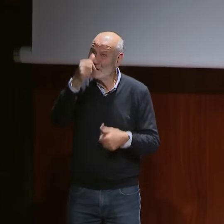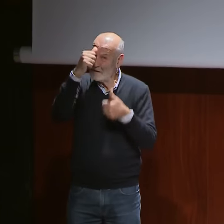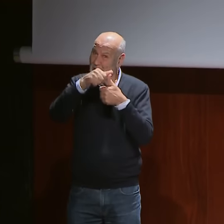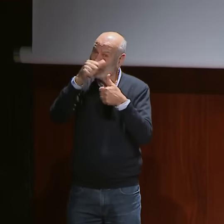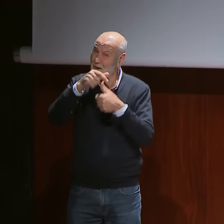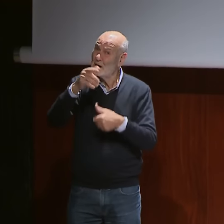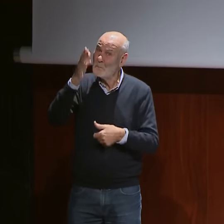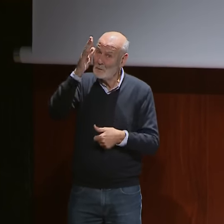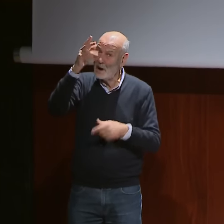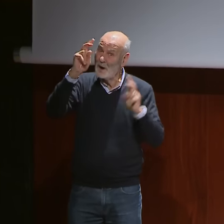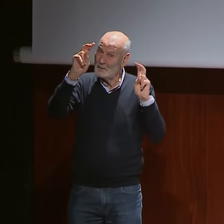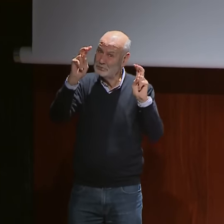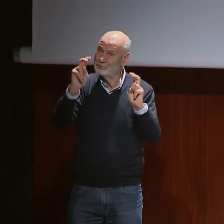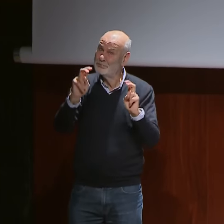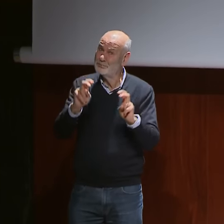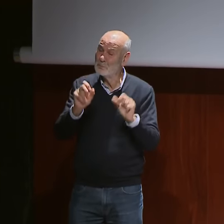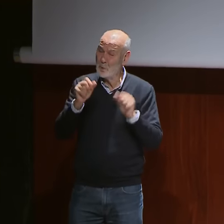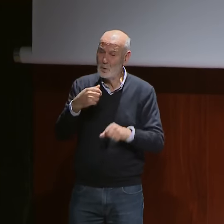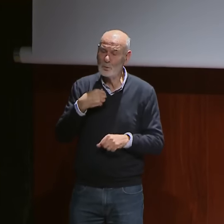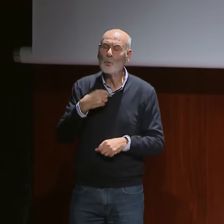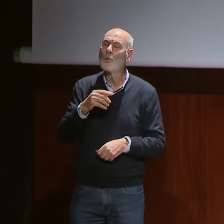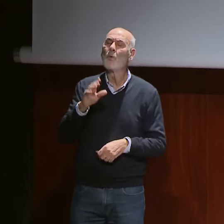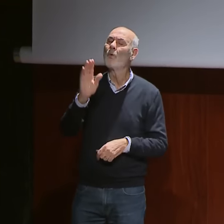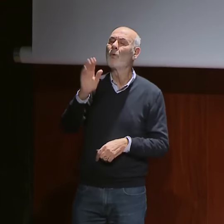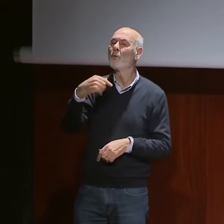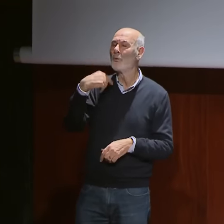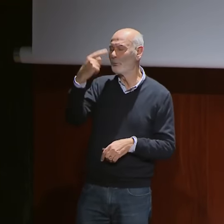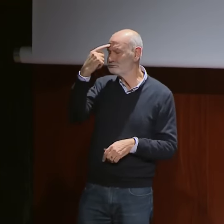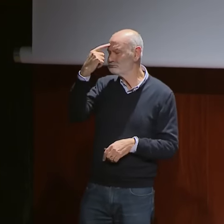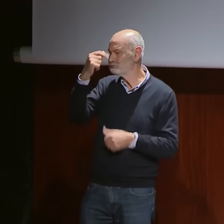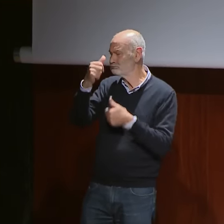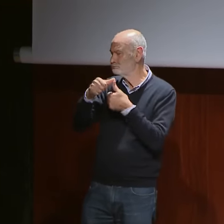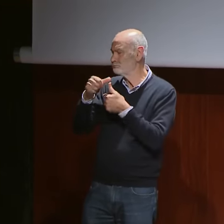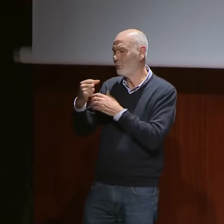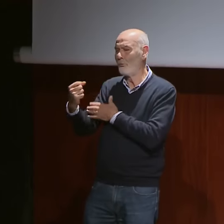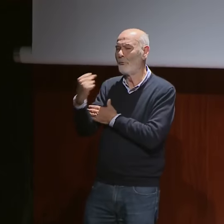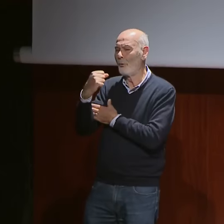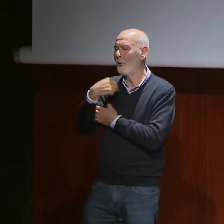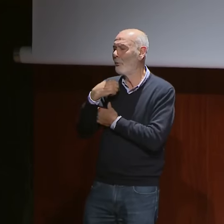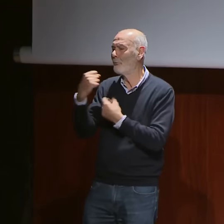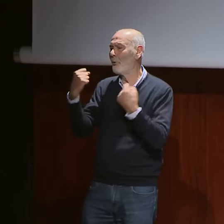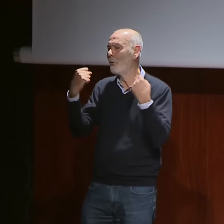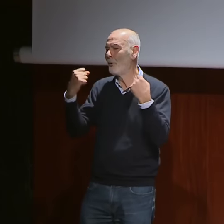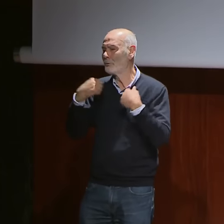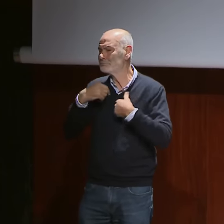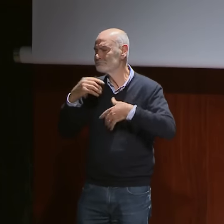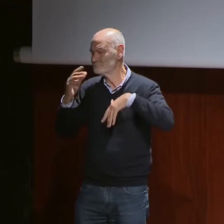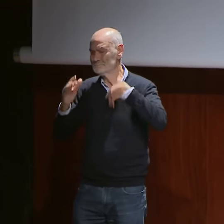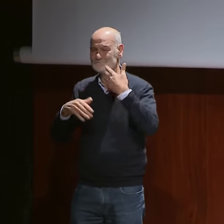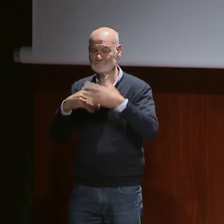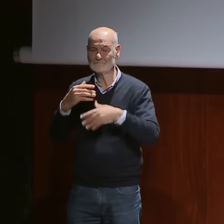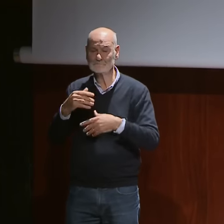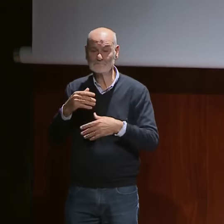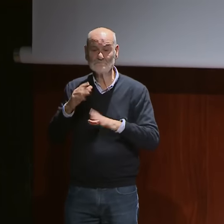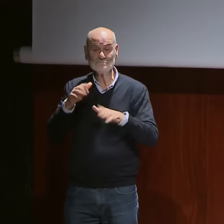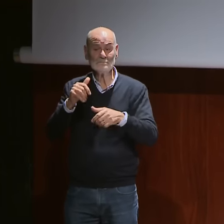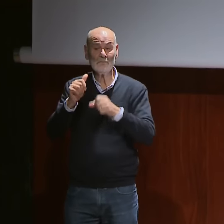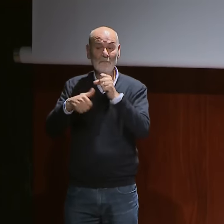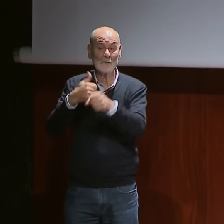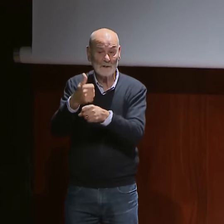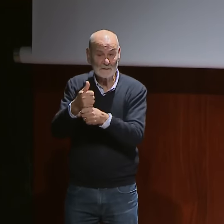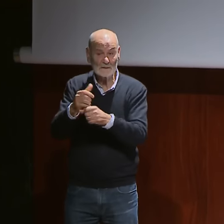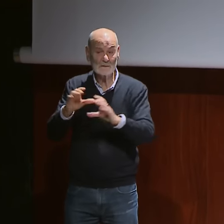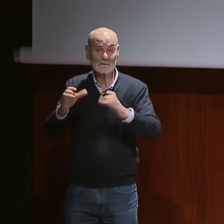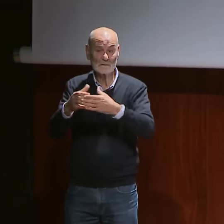littéraire, aucune culture du livre. Et il m'a dit, mais si, c'est important, faut conserver tout ça en mémoire, faut garder